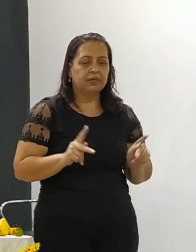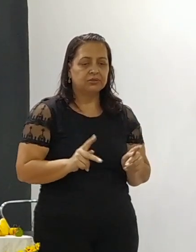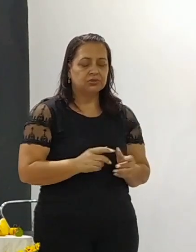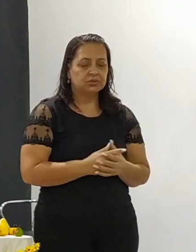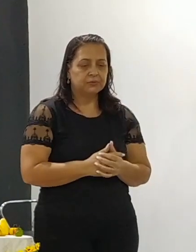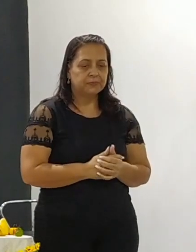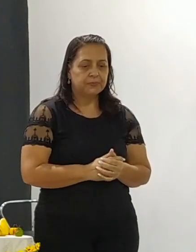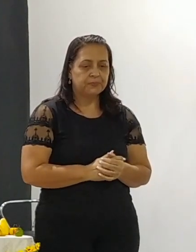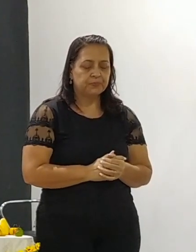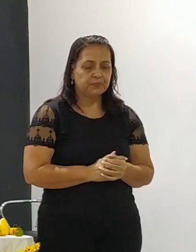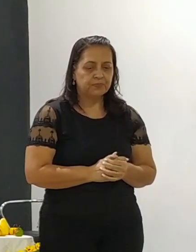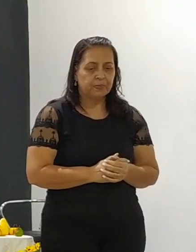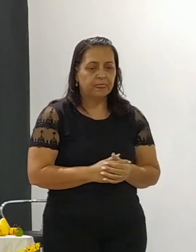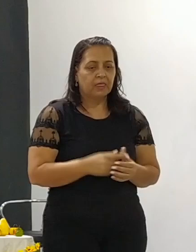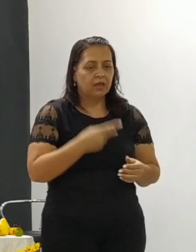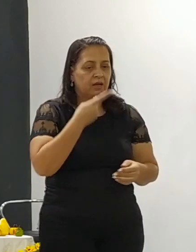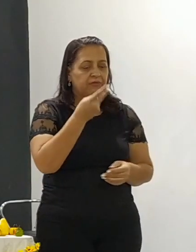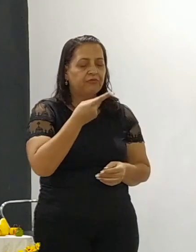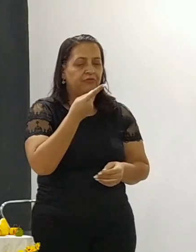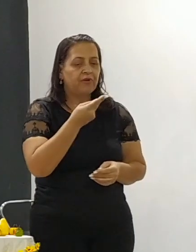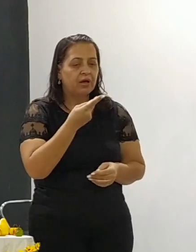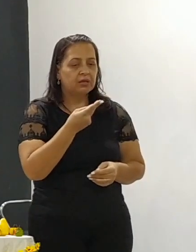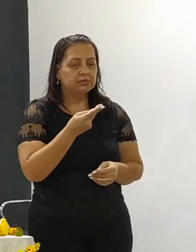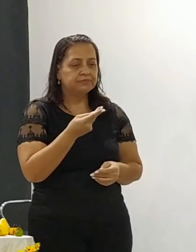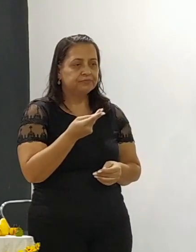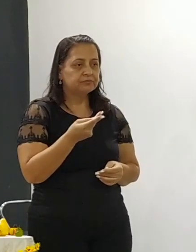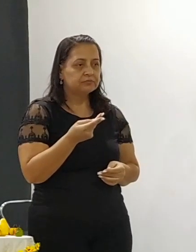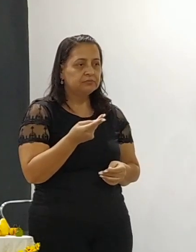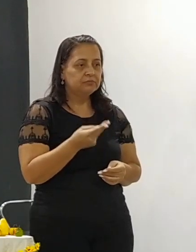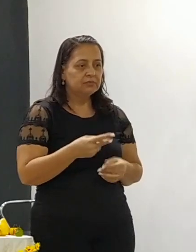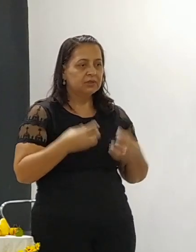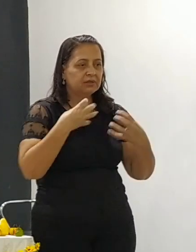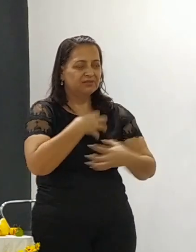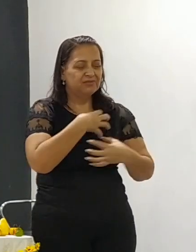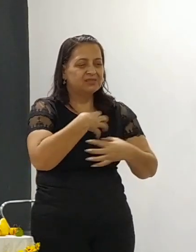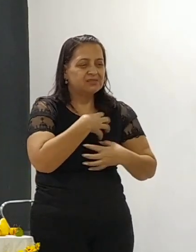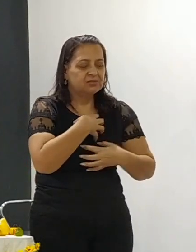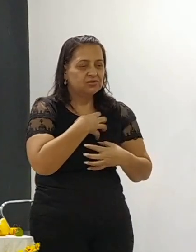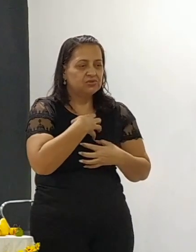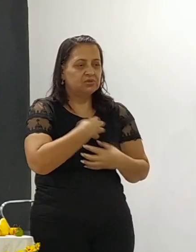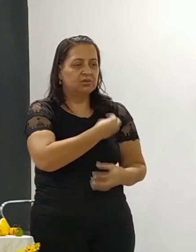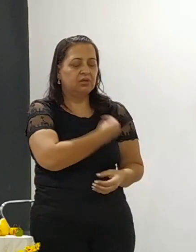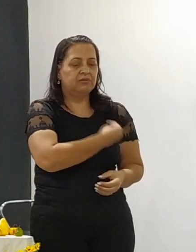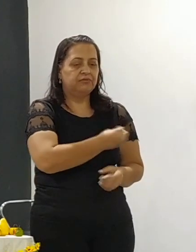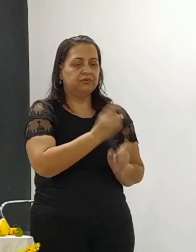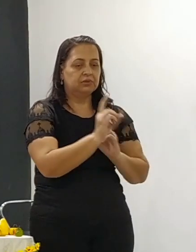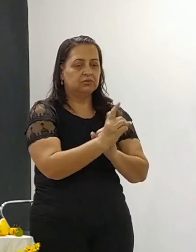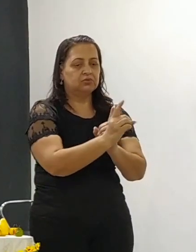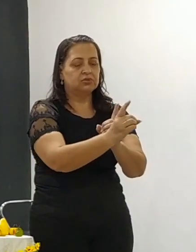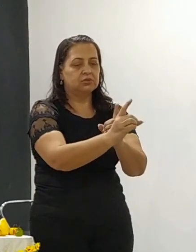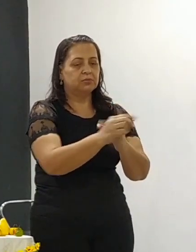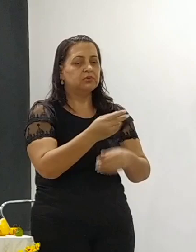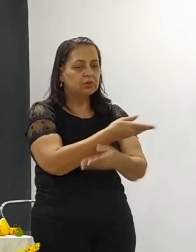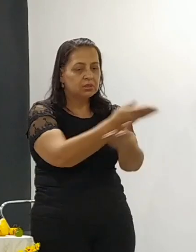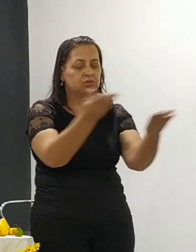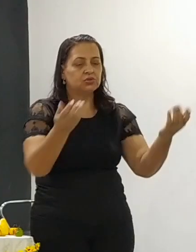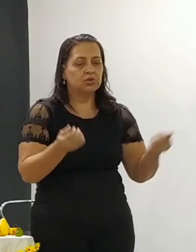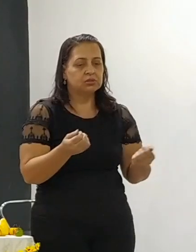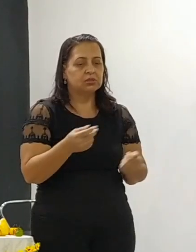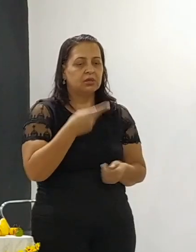esta declaração que iria impactar a vida dos discípulos e as nossas hoje. E ele diz